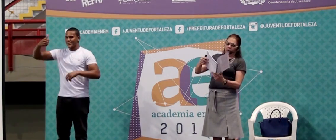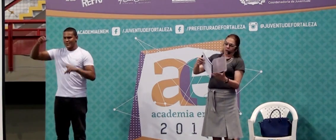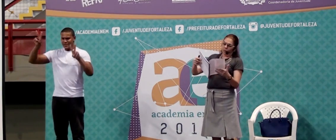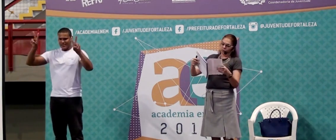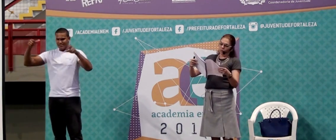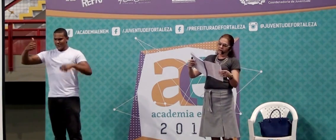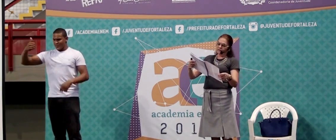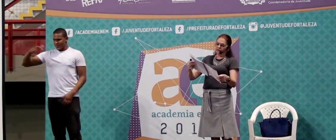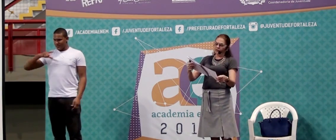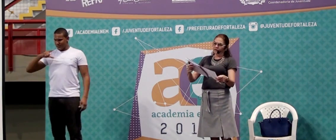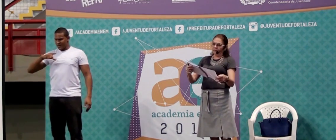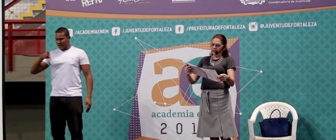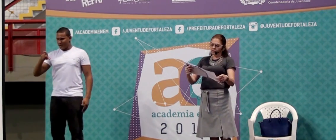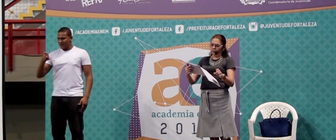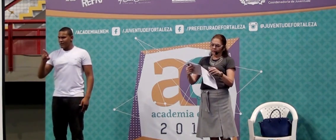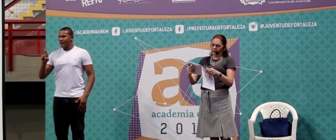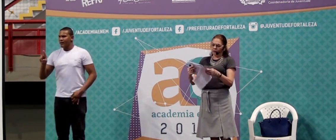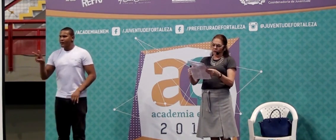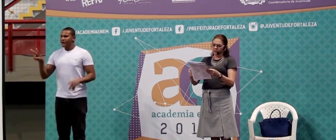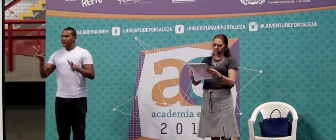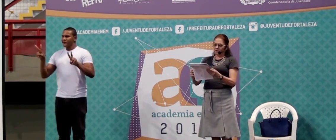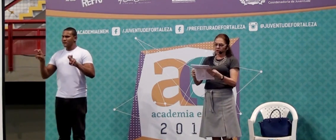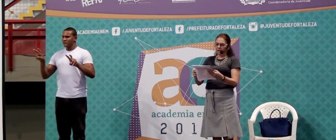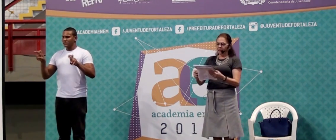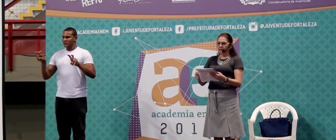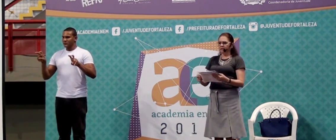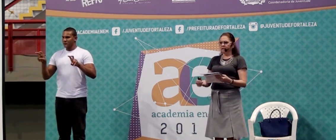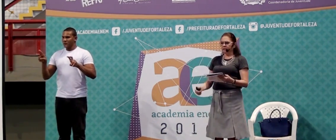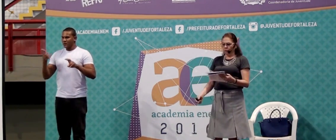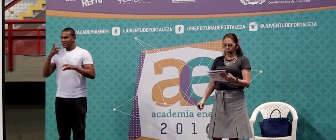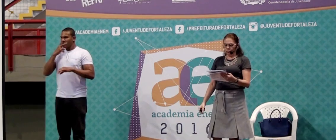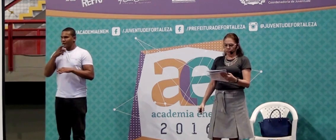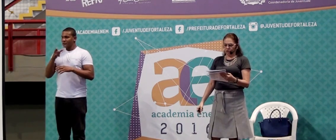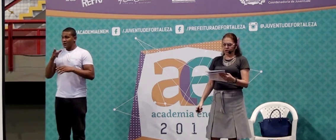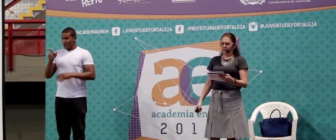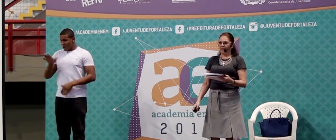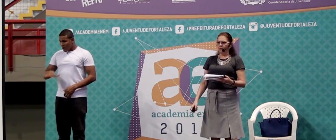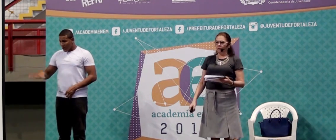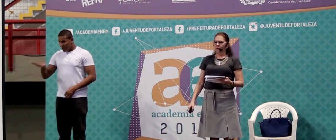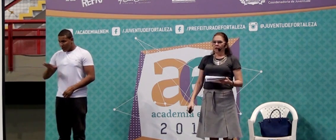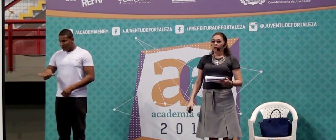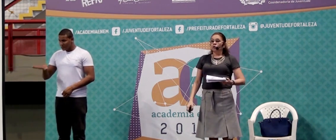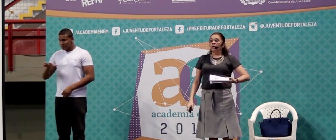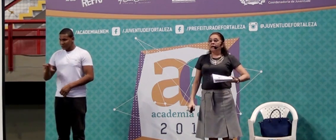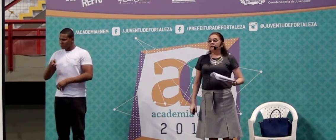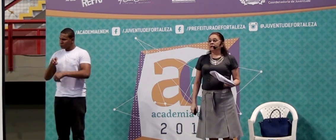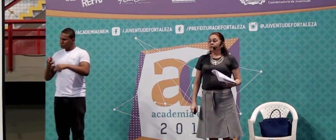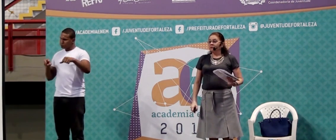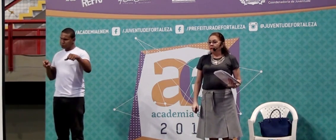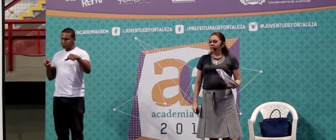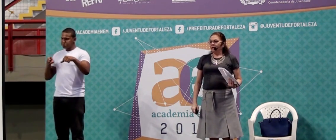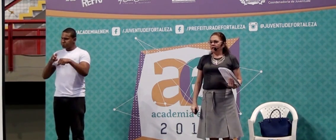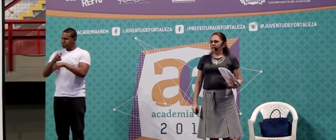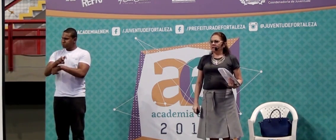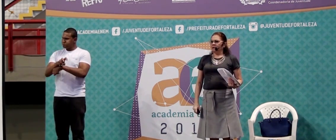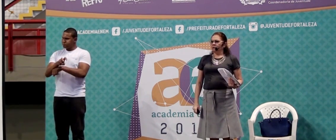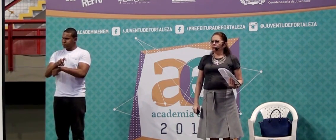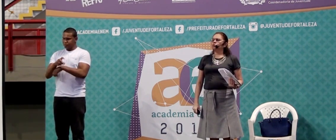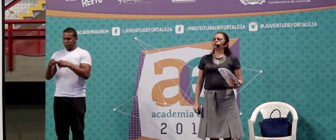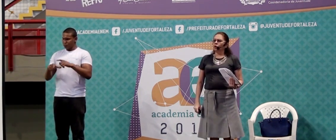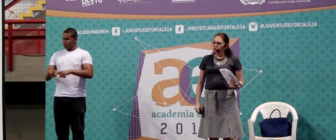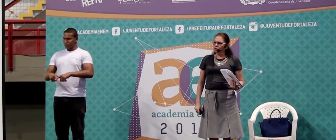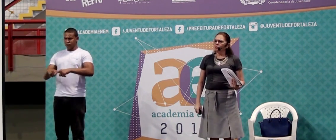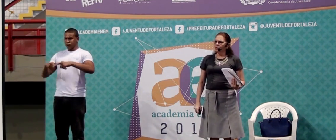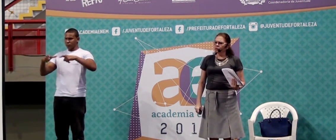aí, o envolvimento precoce de crianças no mundo digital, isso é o tema da